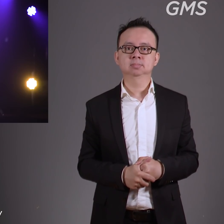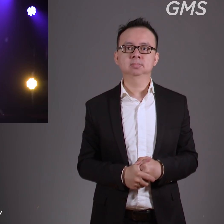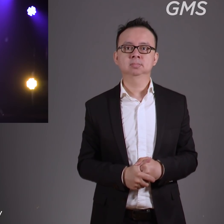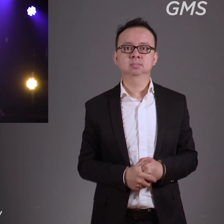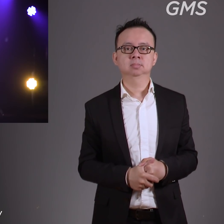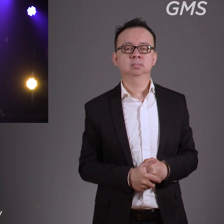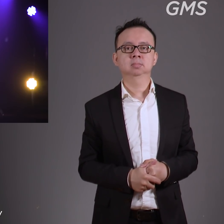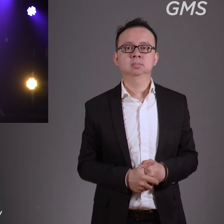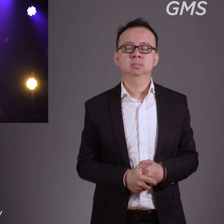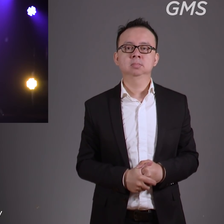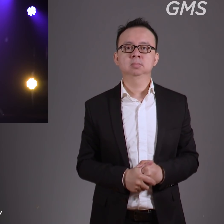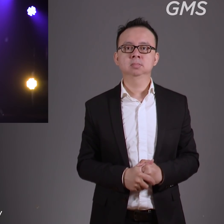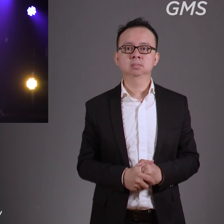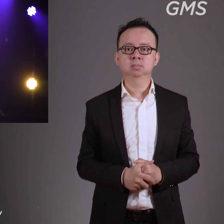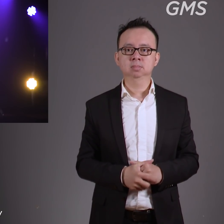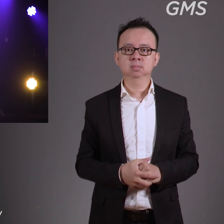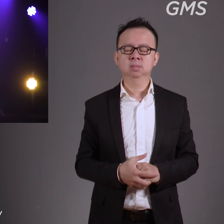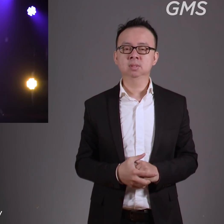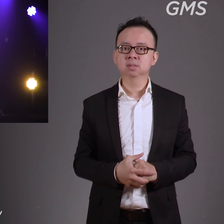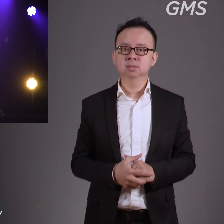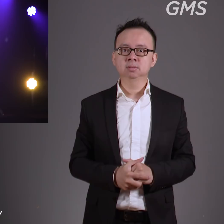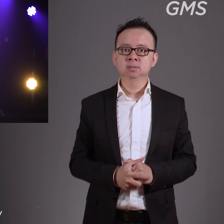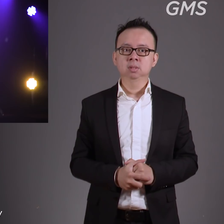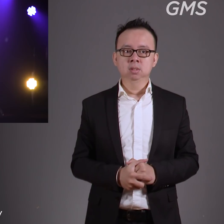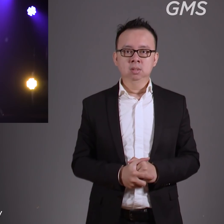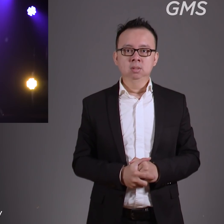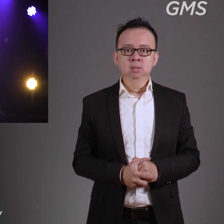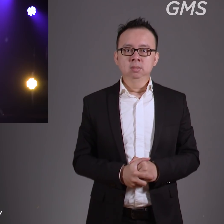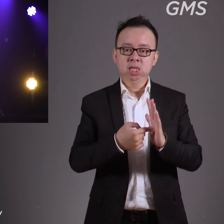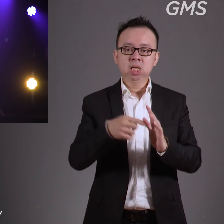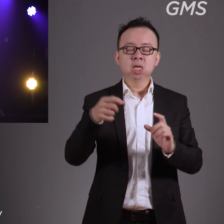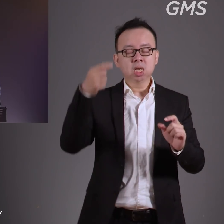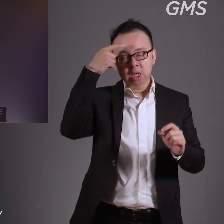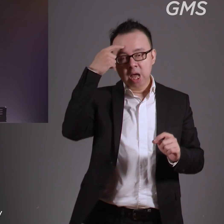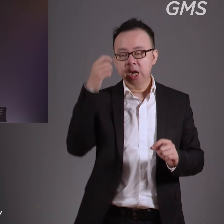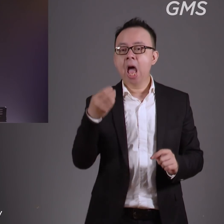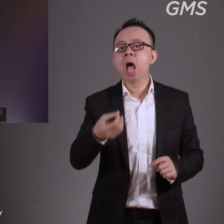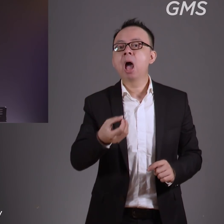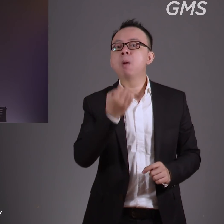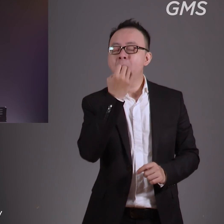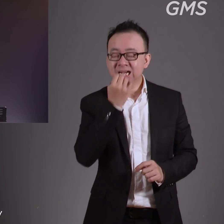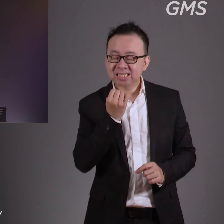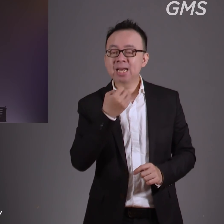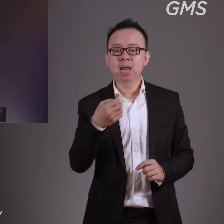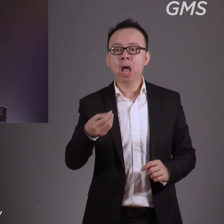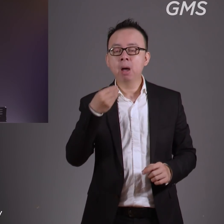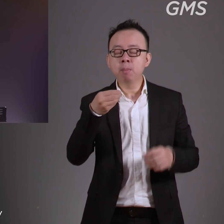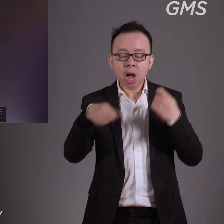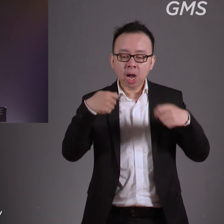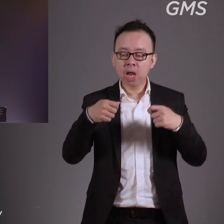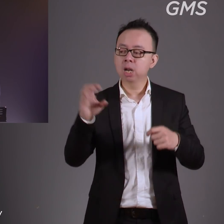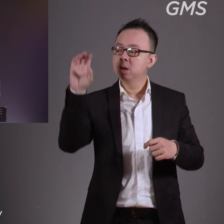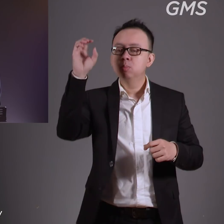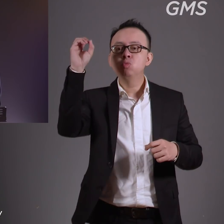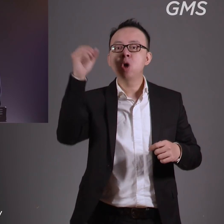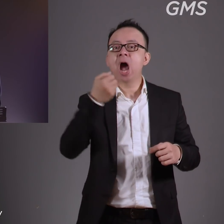bisa. Harus seluruh tubuhnya binasa. Semua orang Filistin harus ditumpas. Jangan main-main dengan dosa